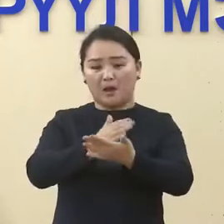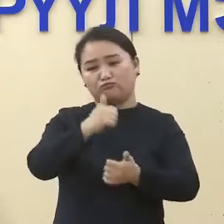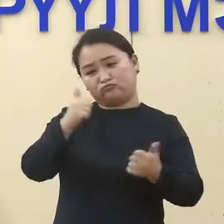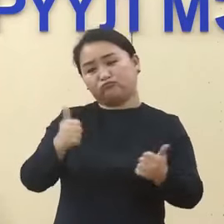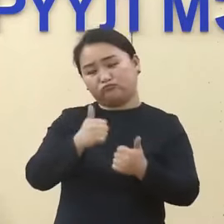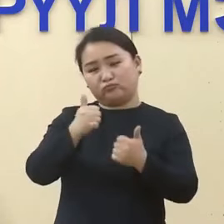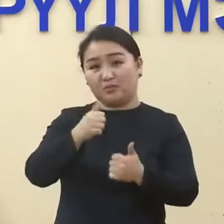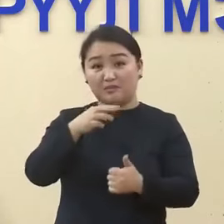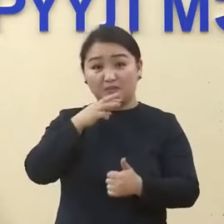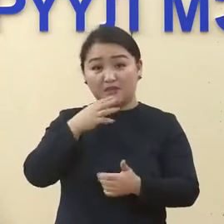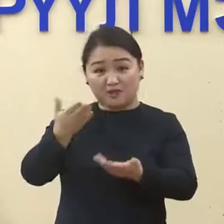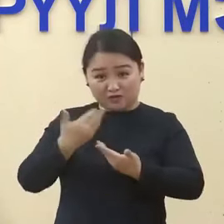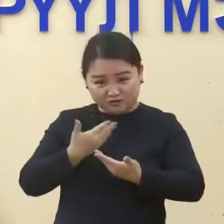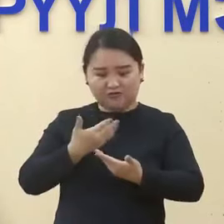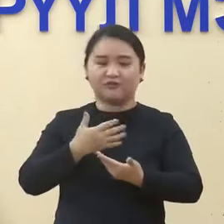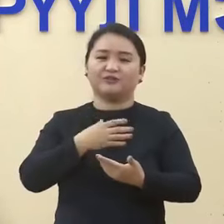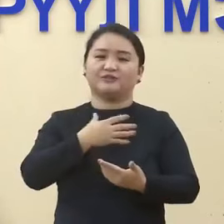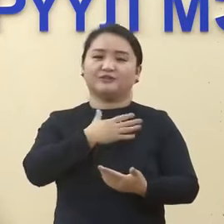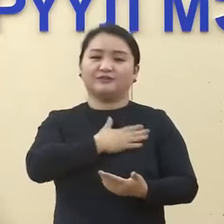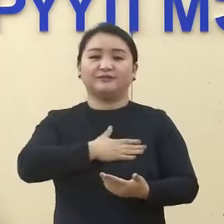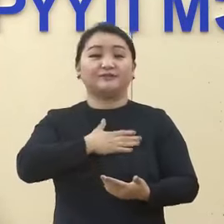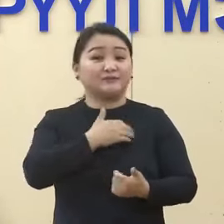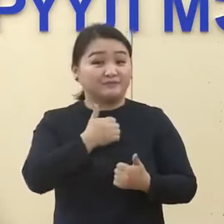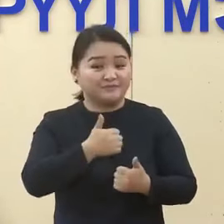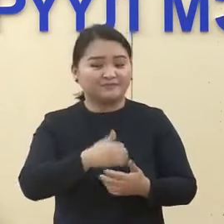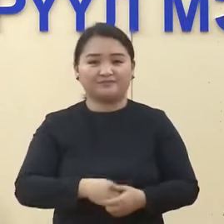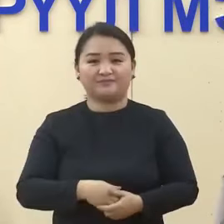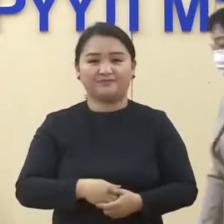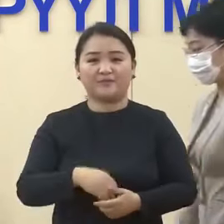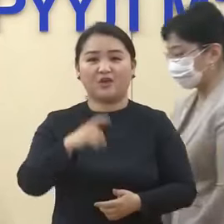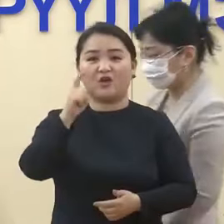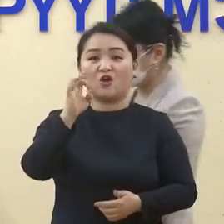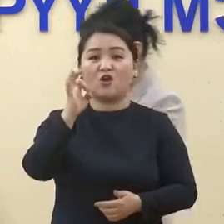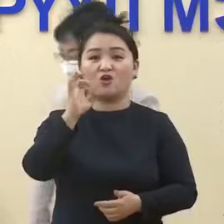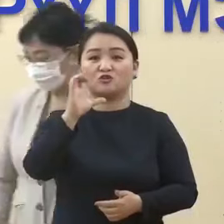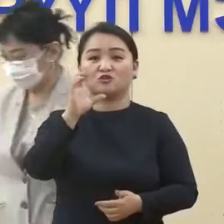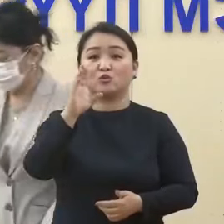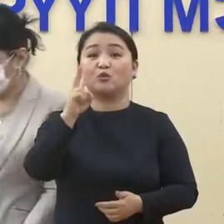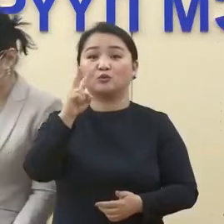ингээд халдварт өвчин судлалын үндсийн төвийн мэдээллийг танилцуулнаа.